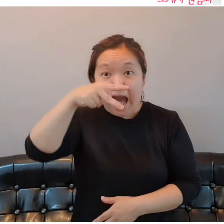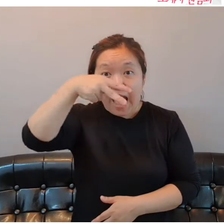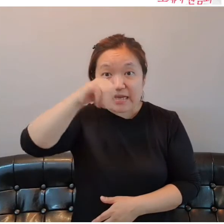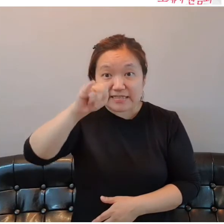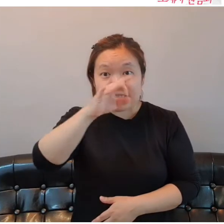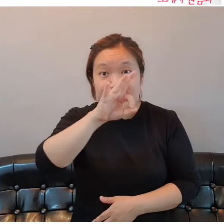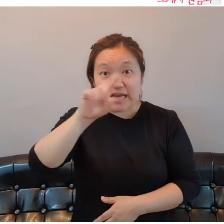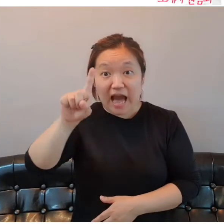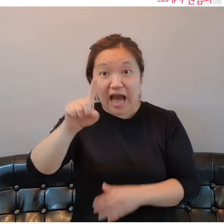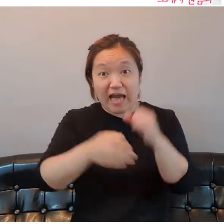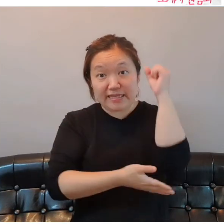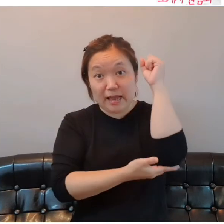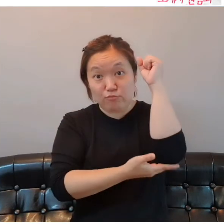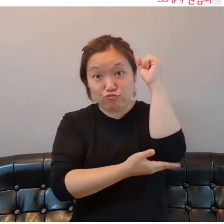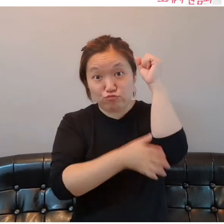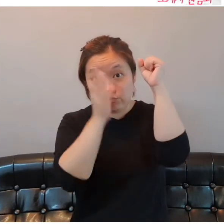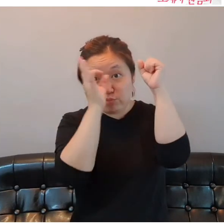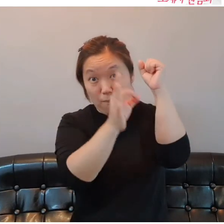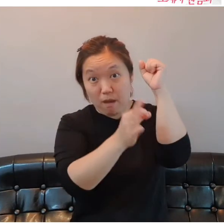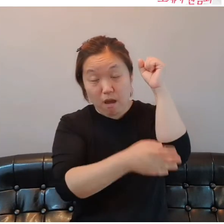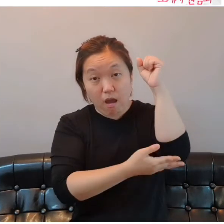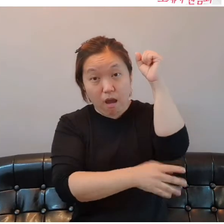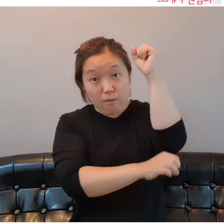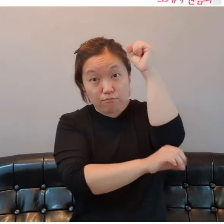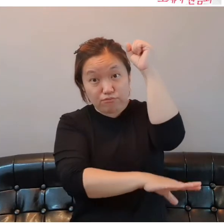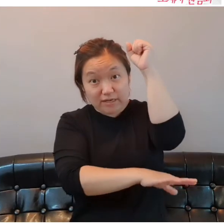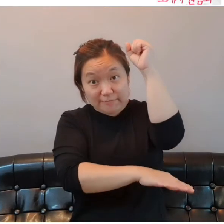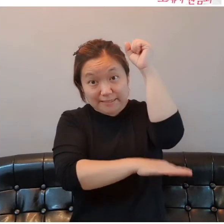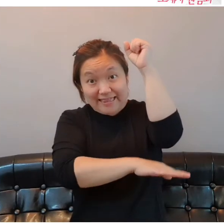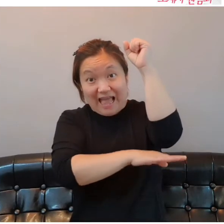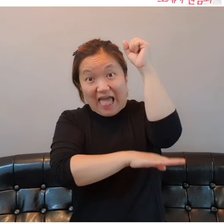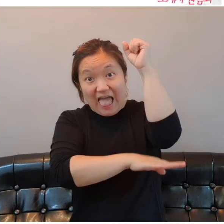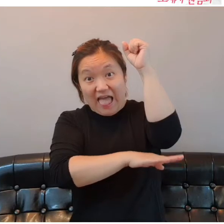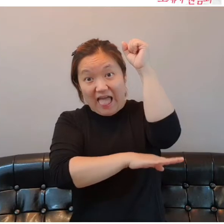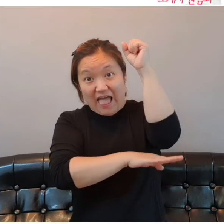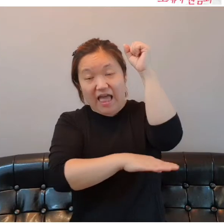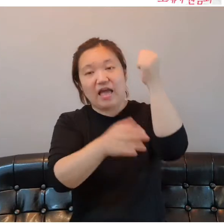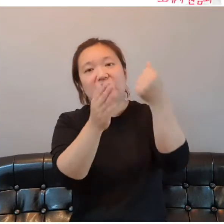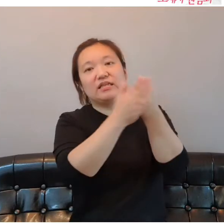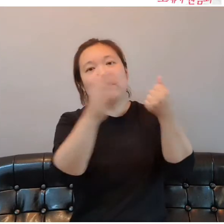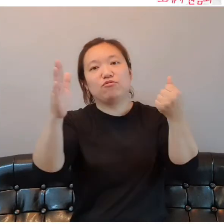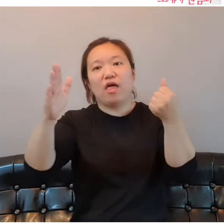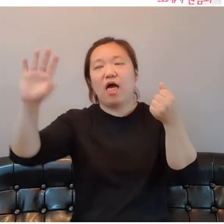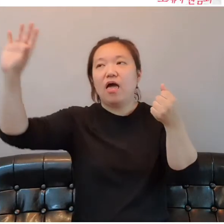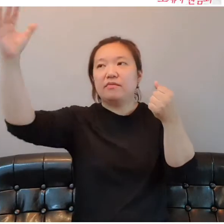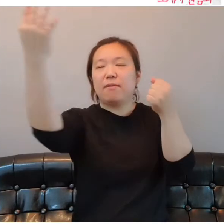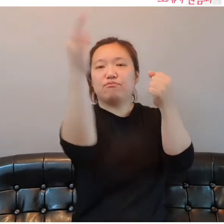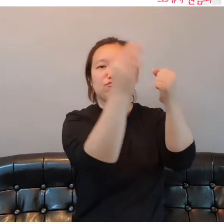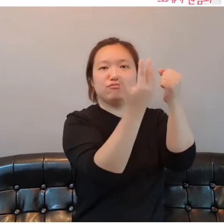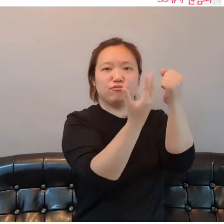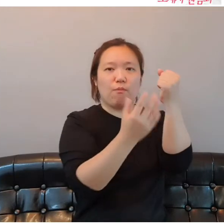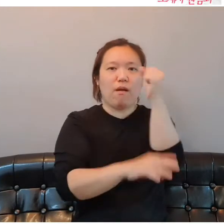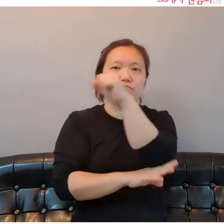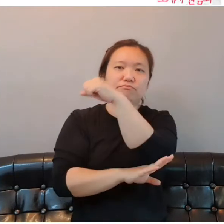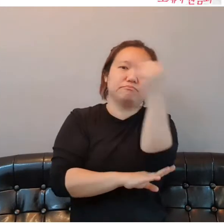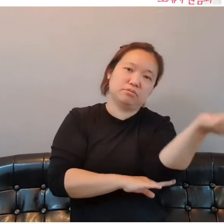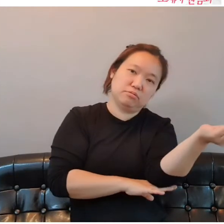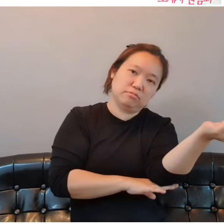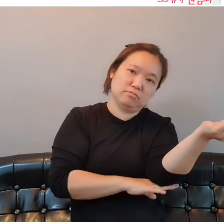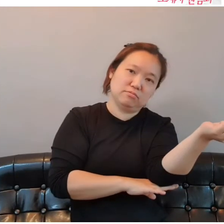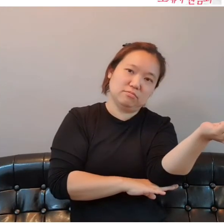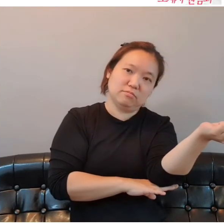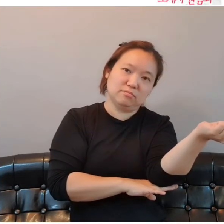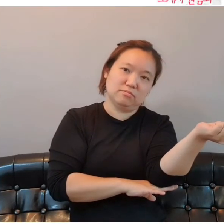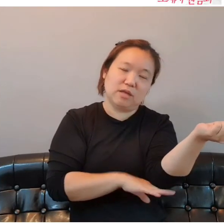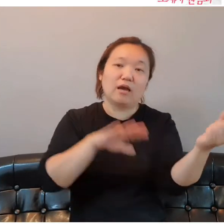넘어가요. 아카시아 나무는 위로만 뻗어가고 밑으로는 들어가지 않으니까 쉽게 쓰러지죠.